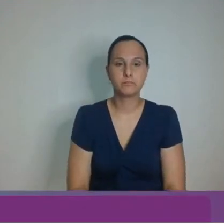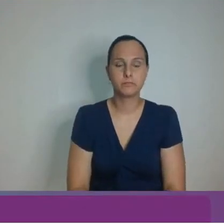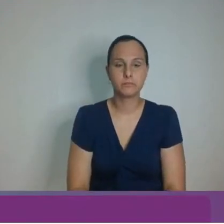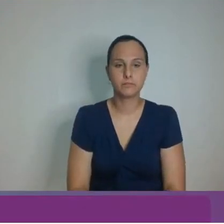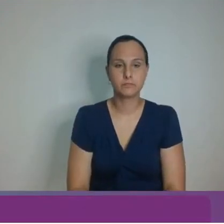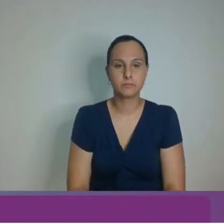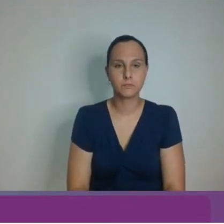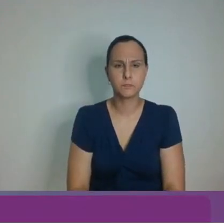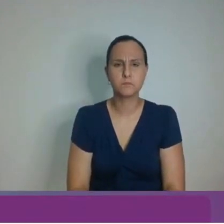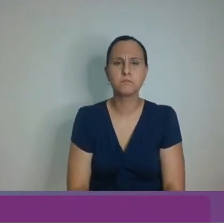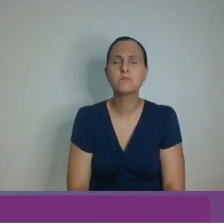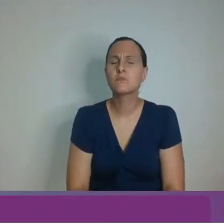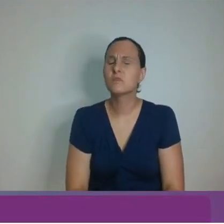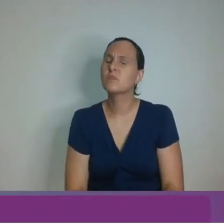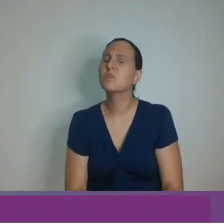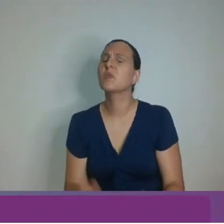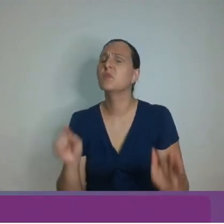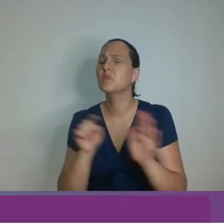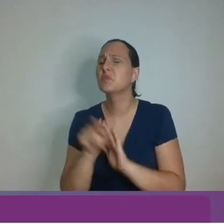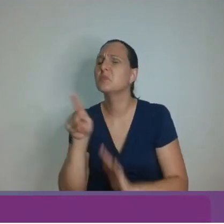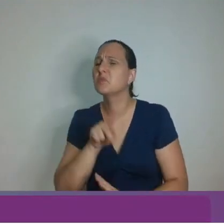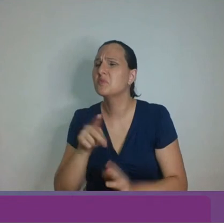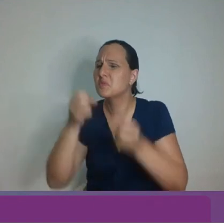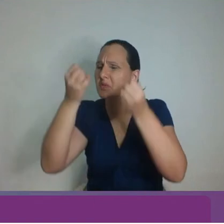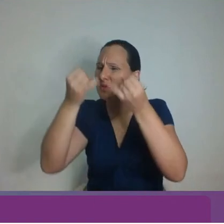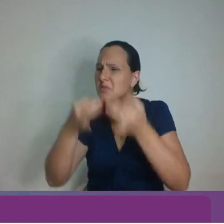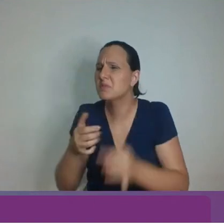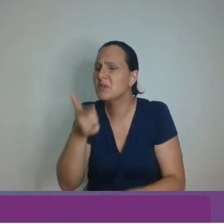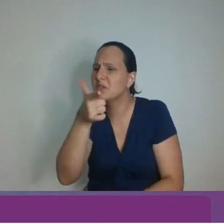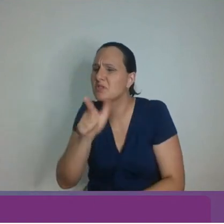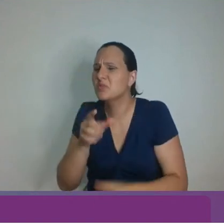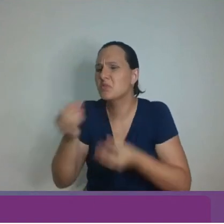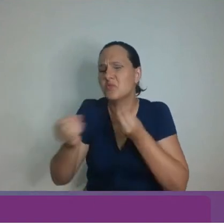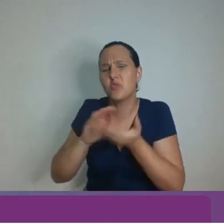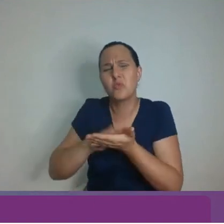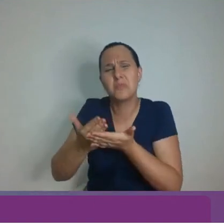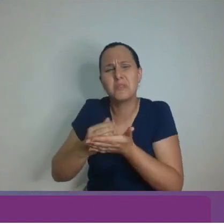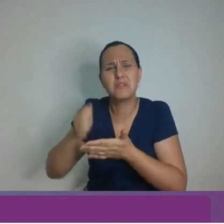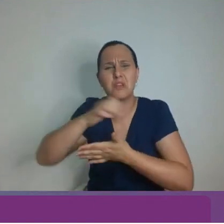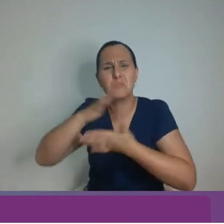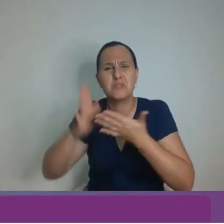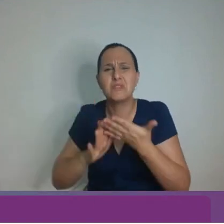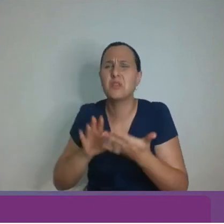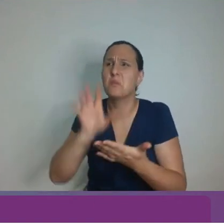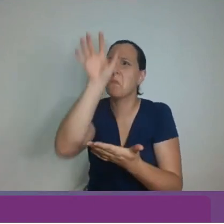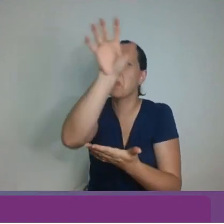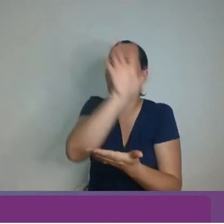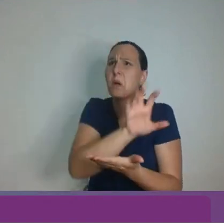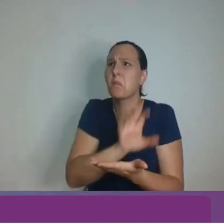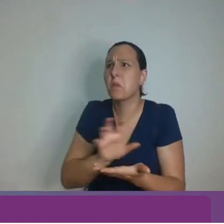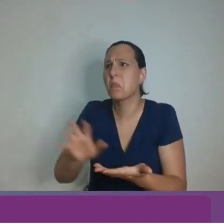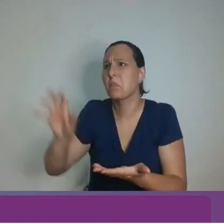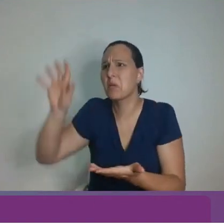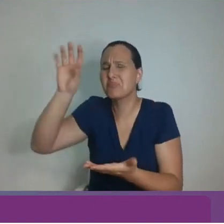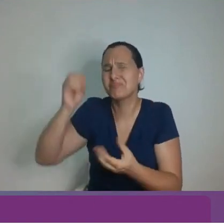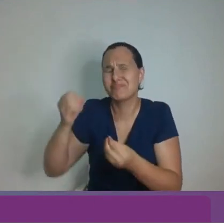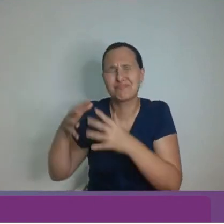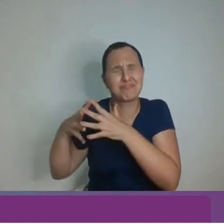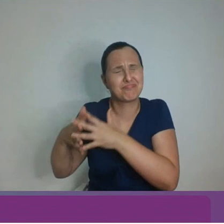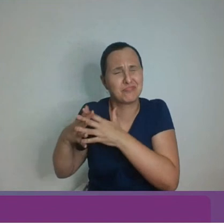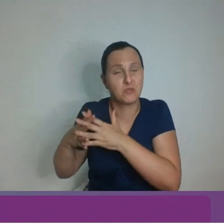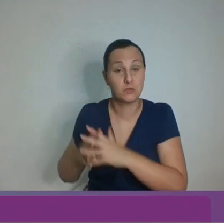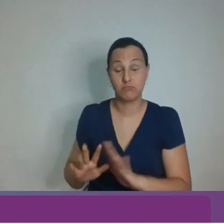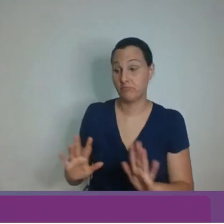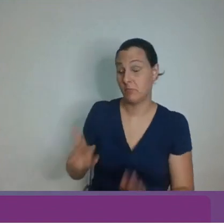Professor, explique novamente a questão do intérprete de Libras em cada região. Fiquei confusa. Josélia, eu estava comentando que regionalismo não